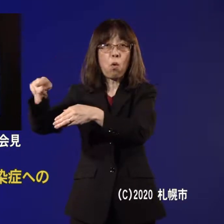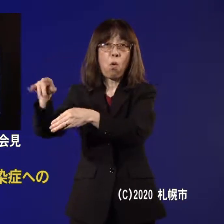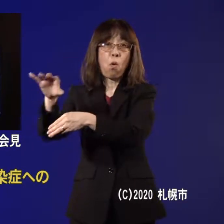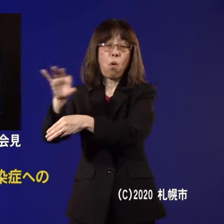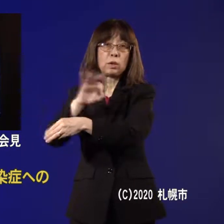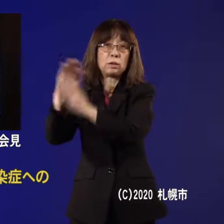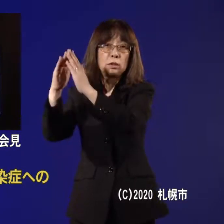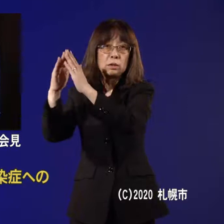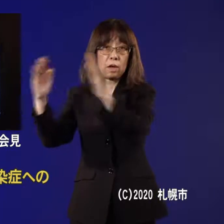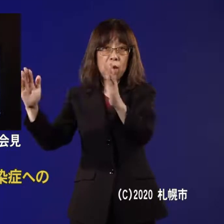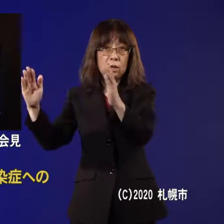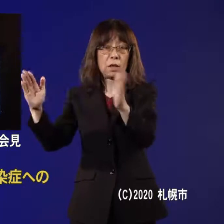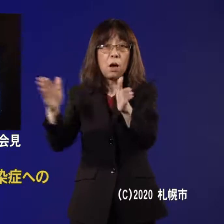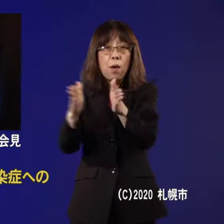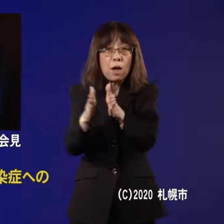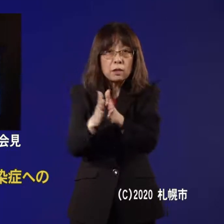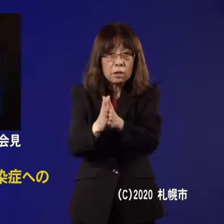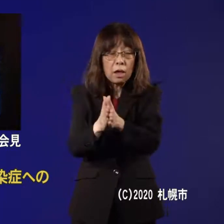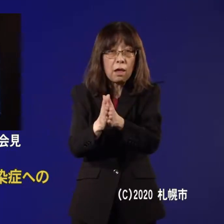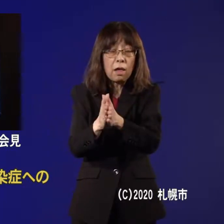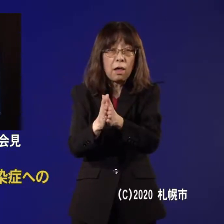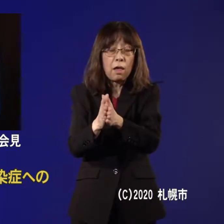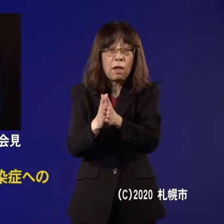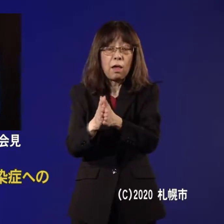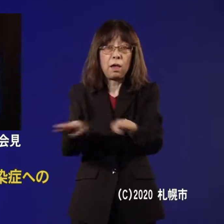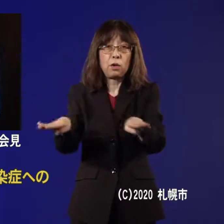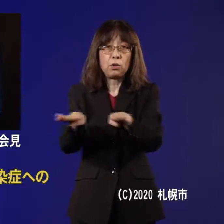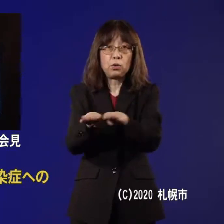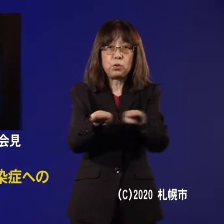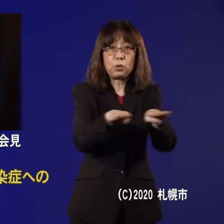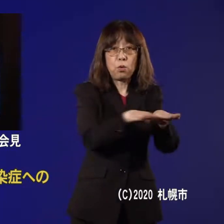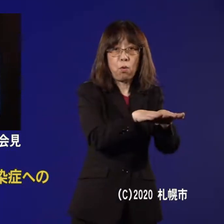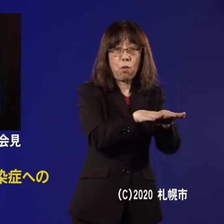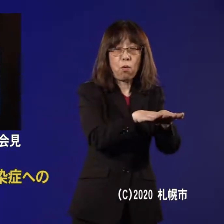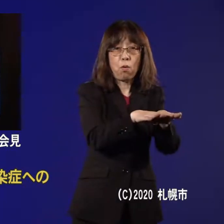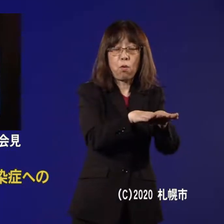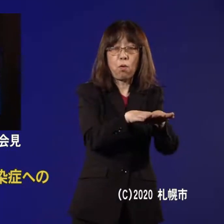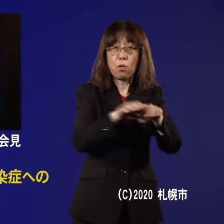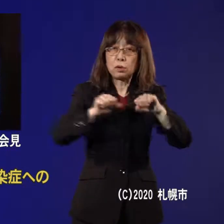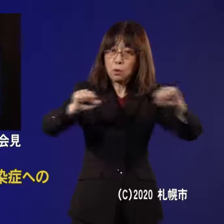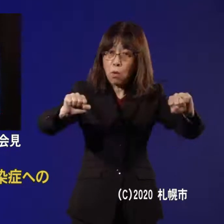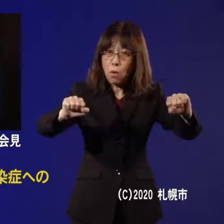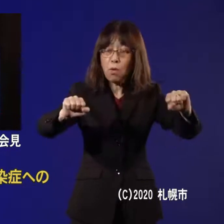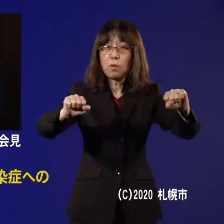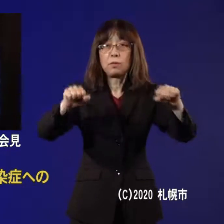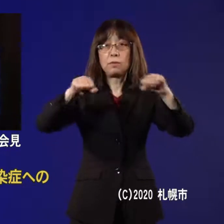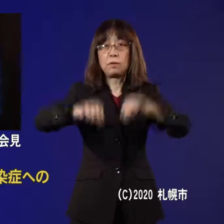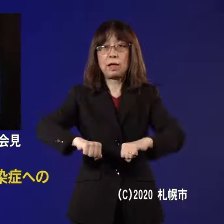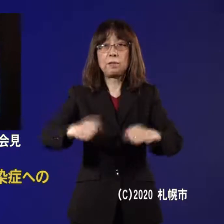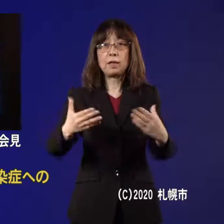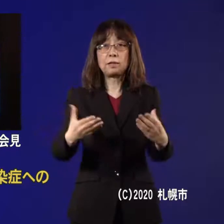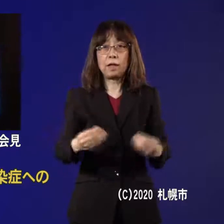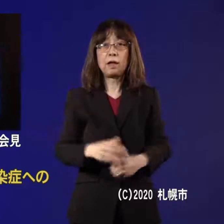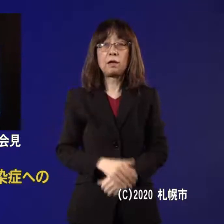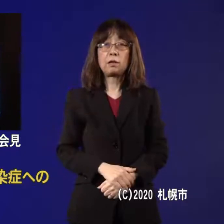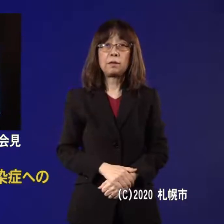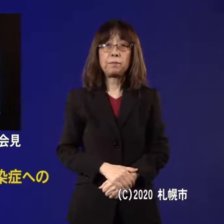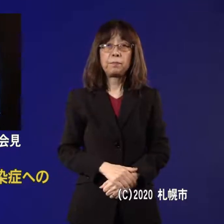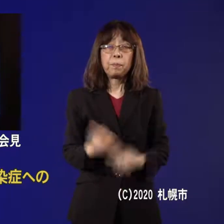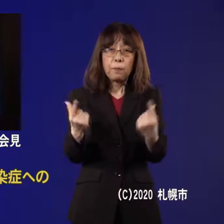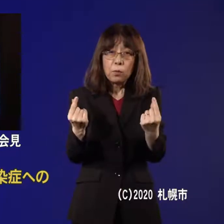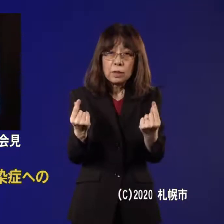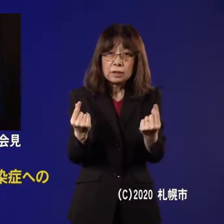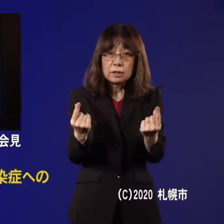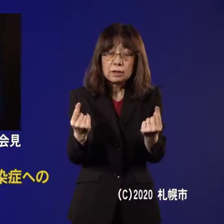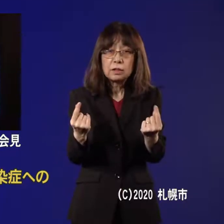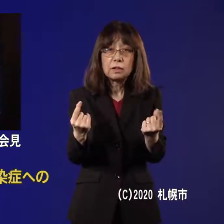するということをにしようということになりました。まあ、そして、同じように、